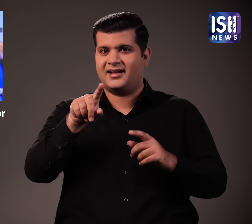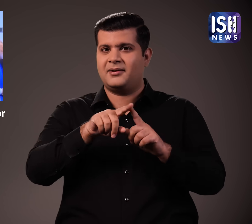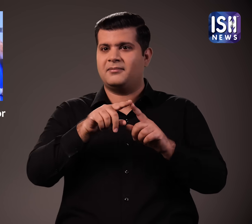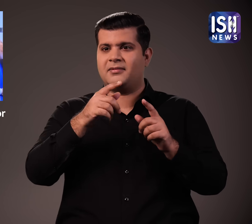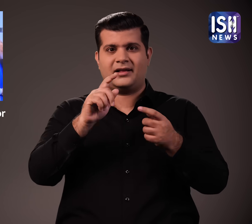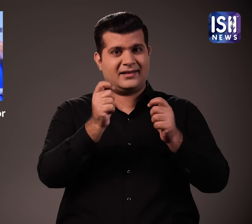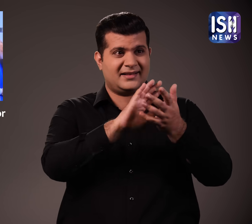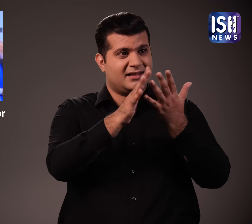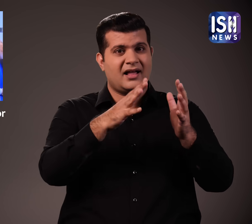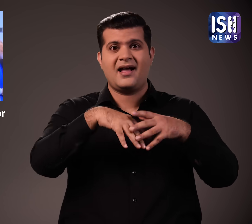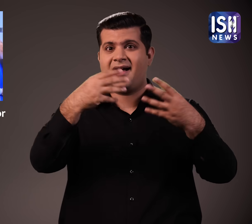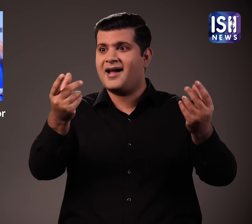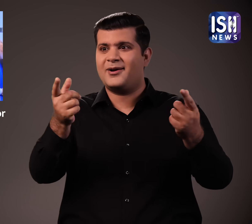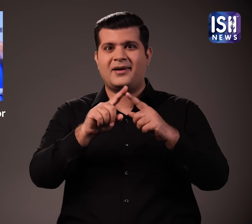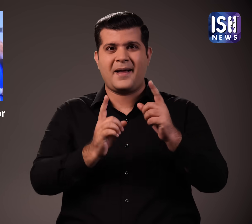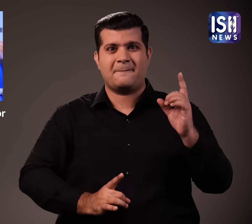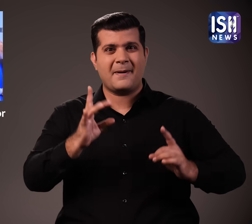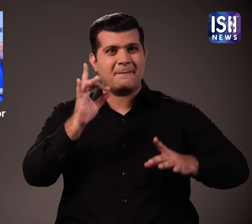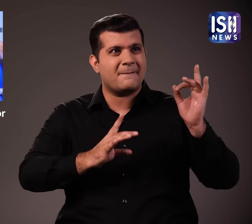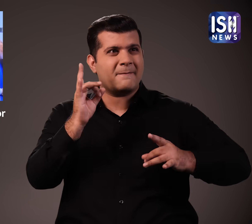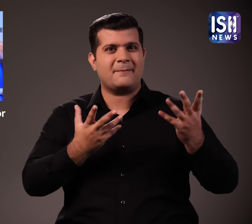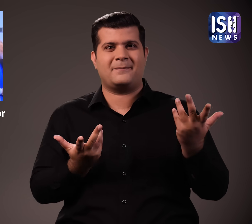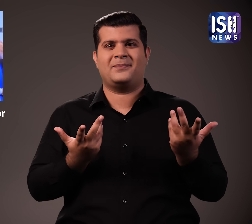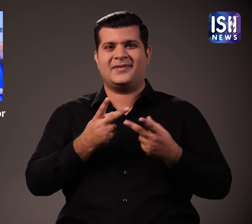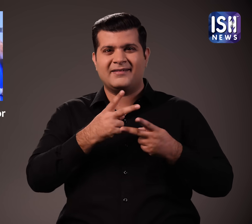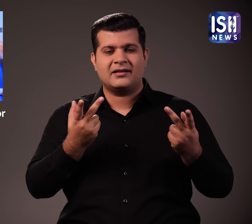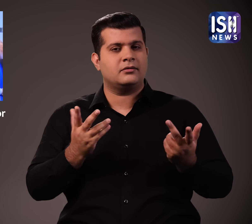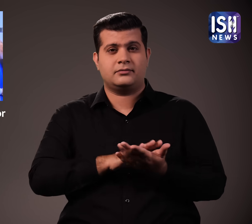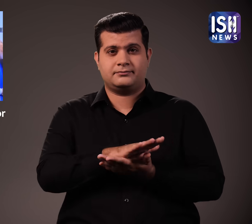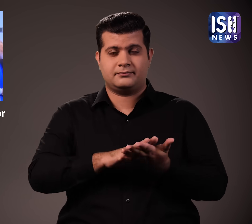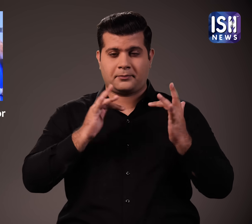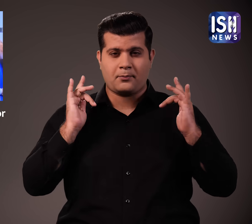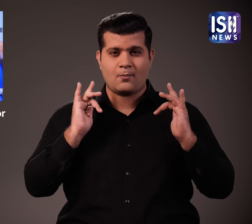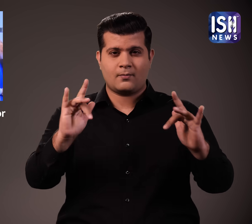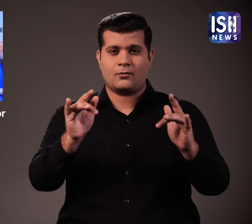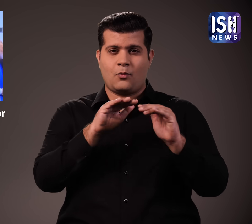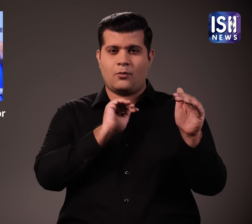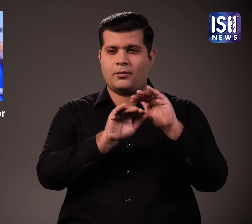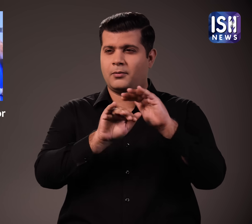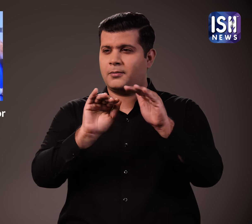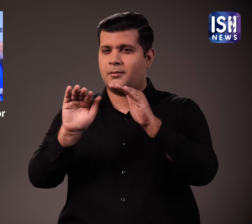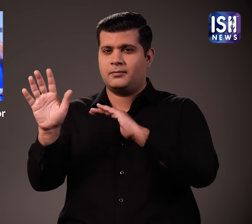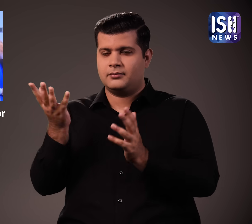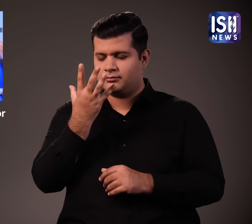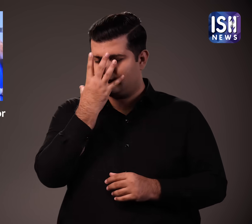फटाके नहीं फोड़े गए और सड़के बिल्कुल खाली थी क्योंकि लोग हार से दुखी होकर अपने घरों में बैटे थे